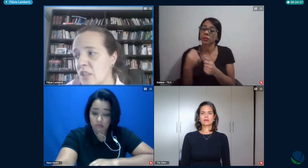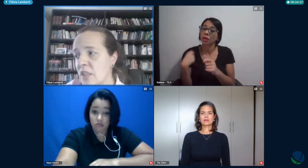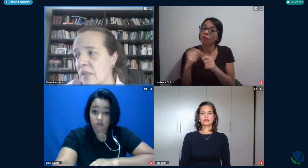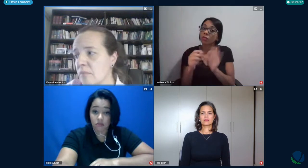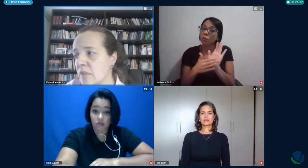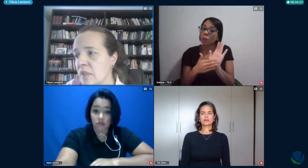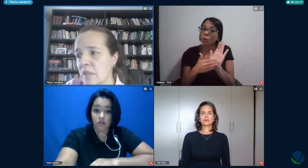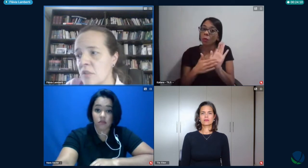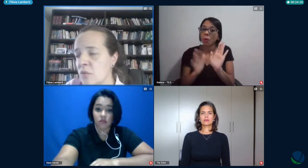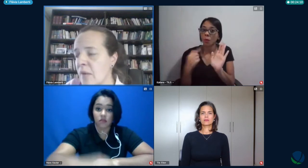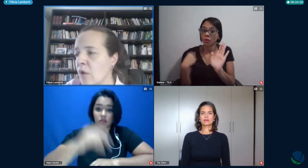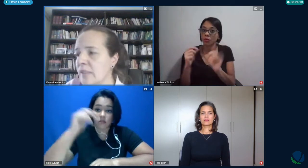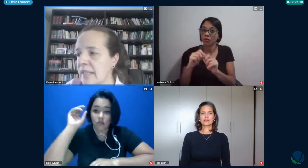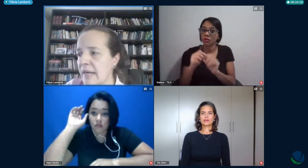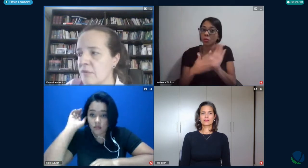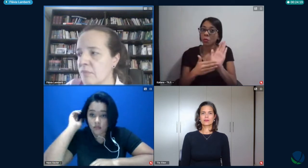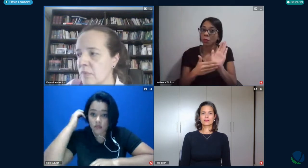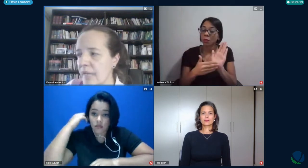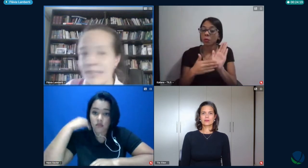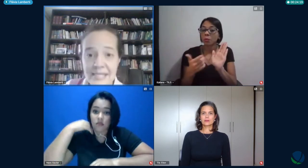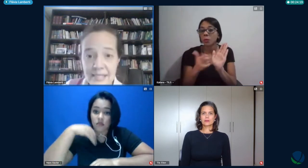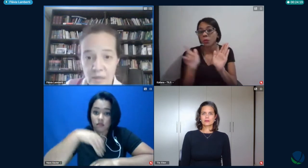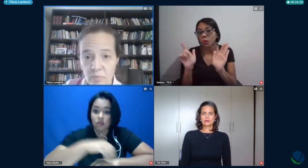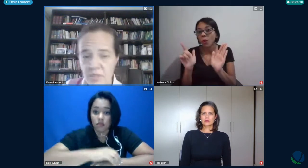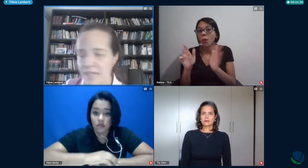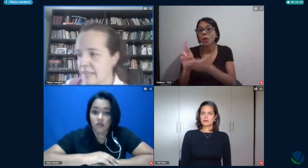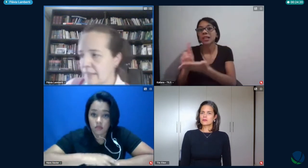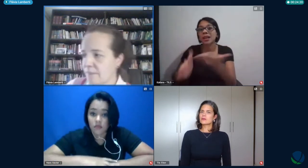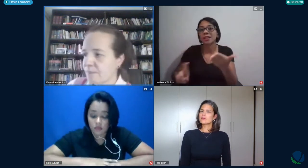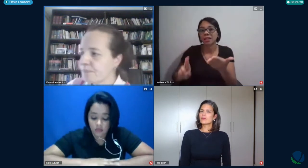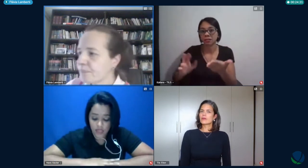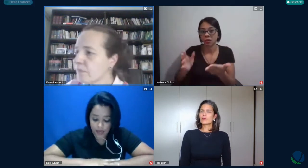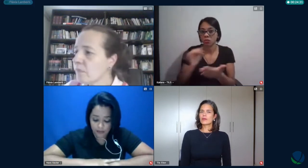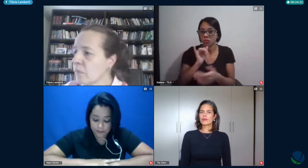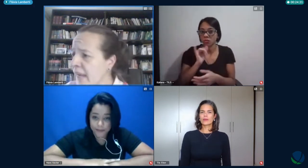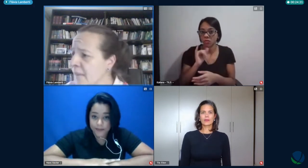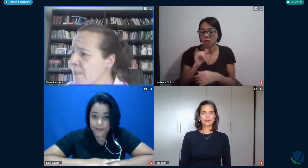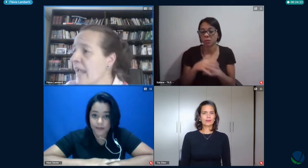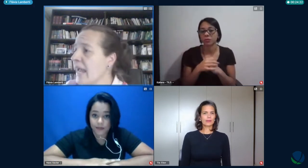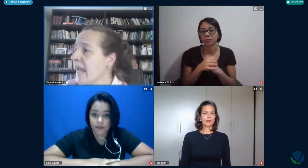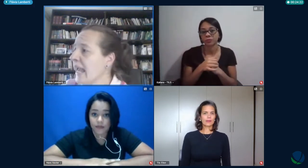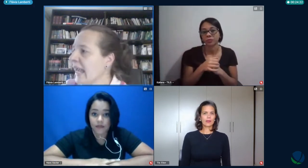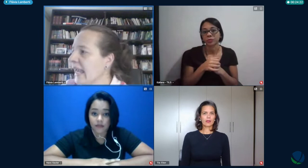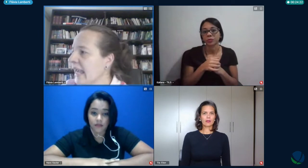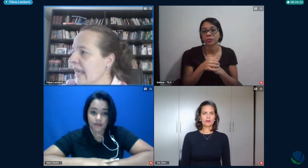proposta aqui de uma outra redação, vamos dizer assim, né?